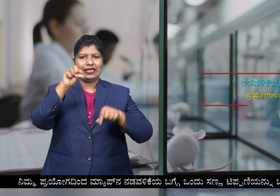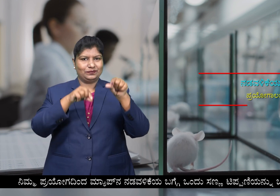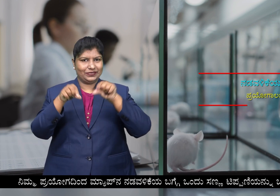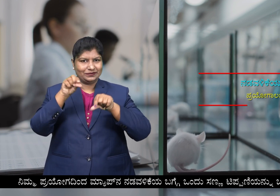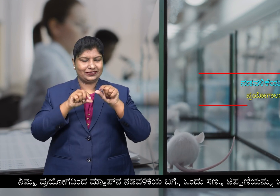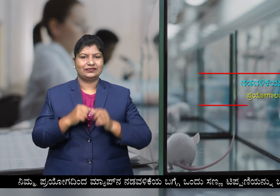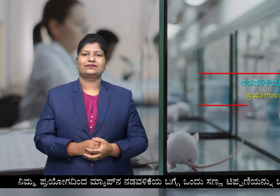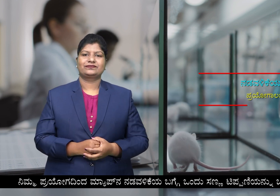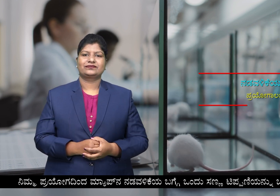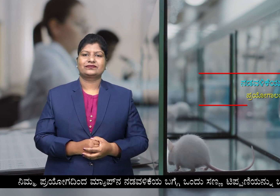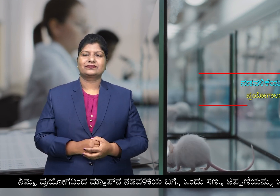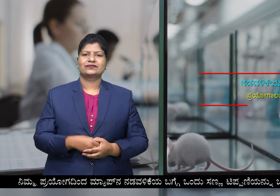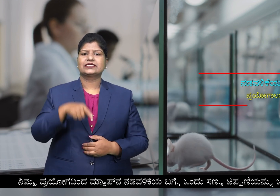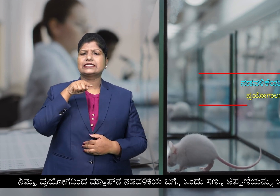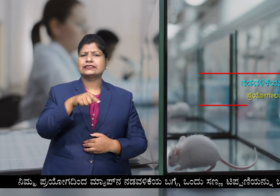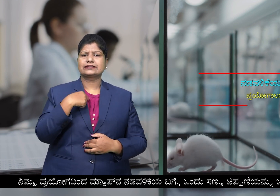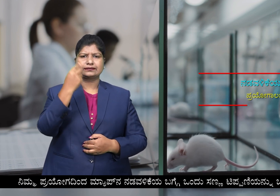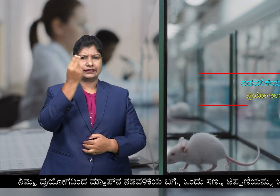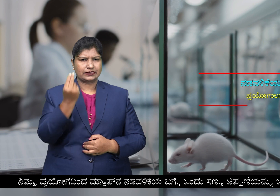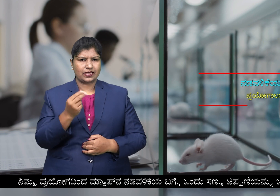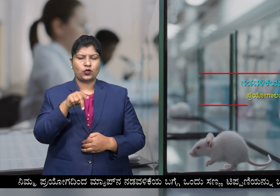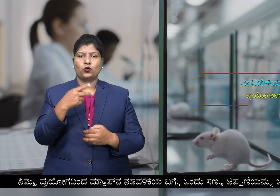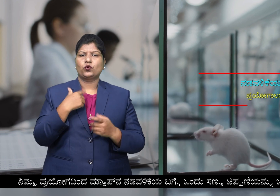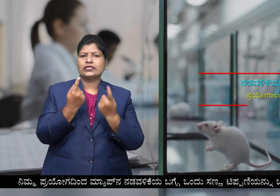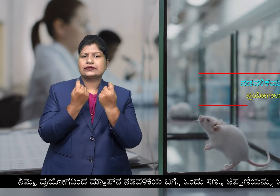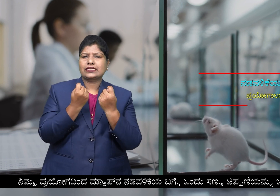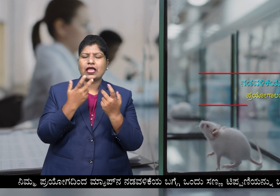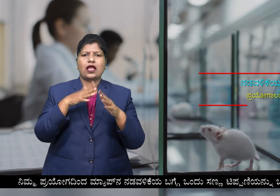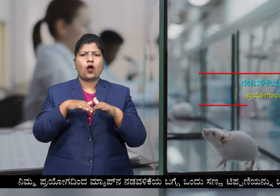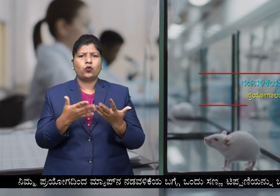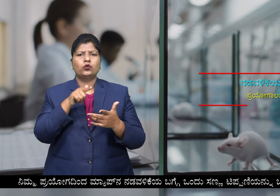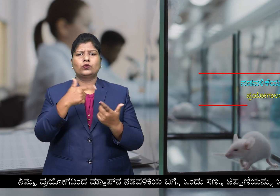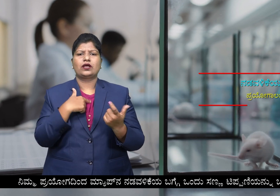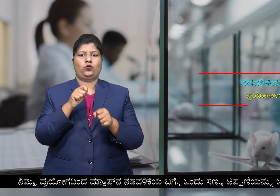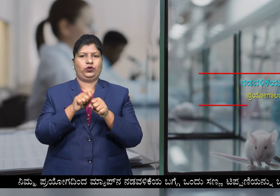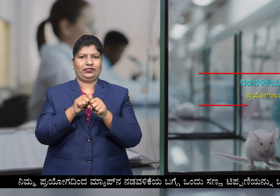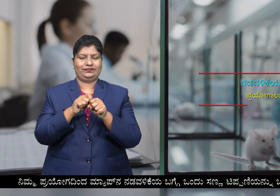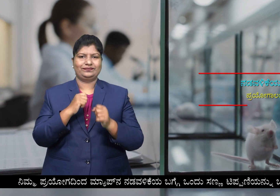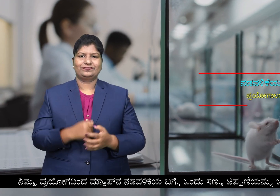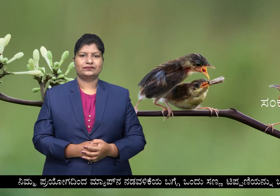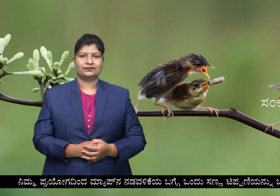ಪ್ರಯೋಗದಿಂದ ಮ್ಯಾಪ್ನ ನಡವಳಿಕೆಯ ಬಗ್ಗೆ ಒಂದು ಸಣ್ಣ ಟಿಪ್ಪಣಿಯನ್ನ ಬರೆಯಲು ಪ್ರಯತ್ನಿಸಿ.